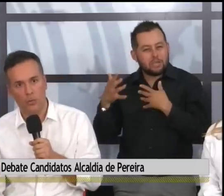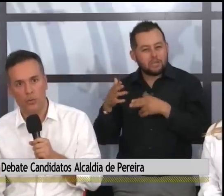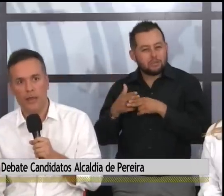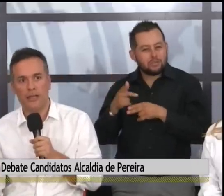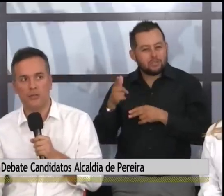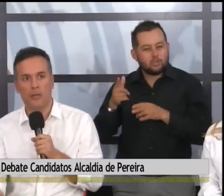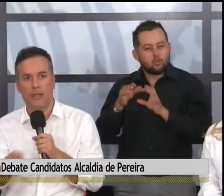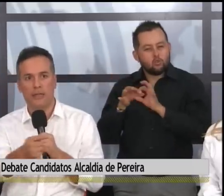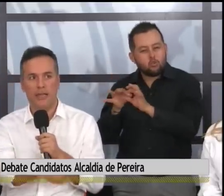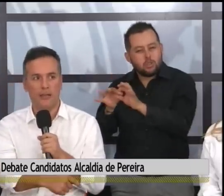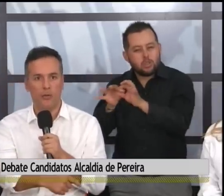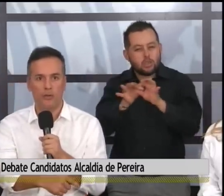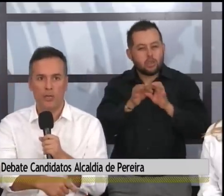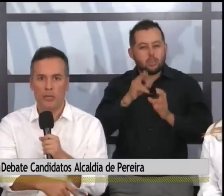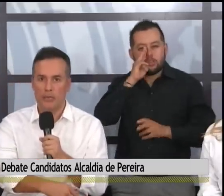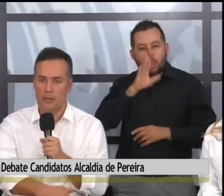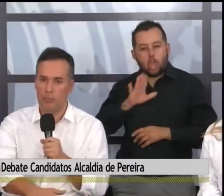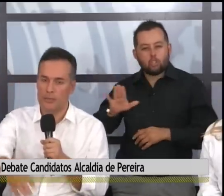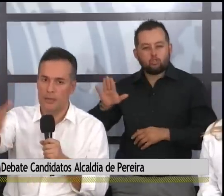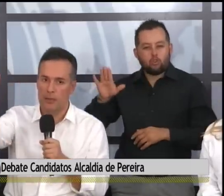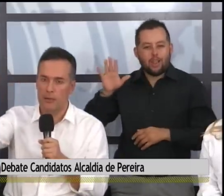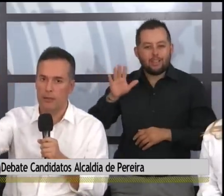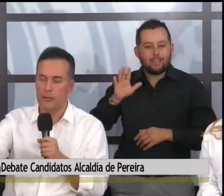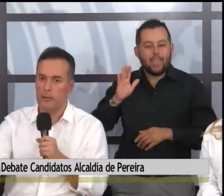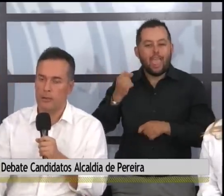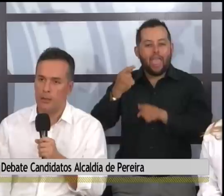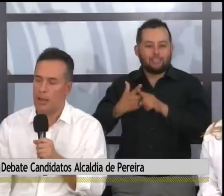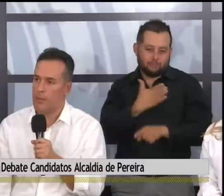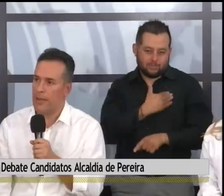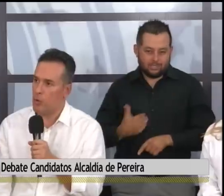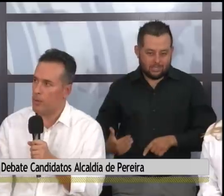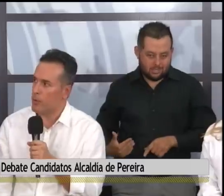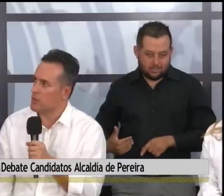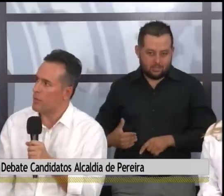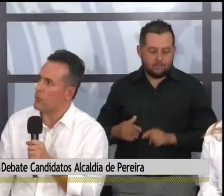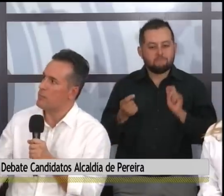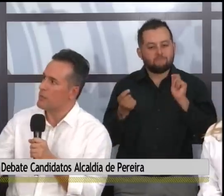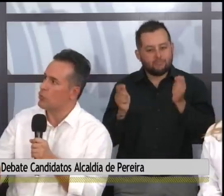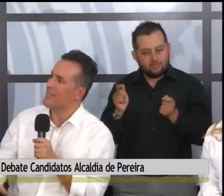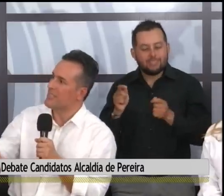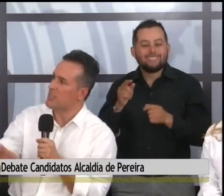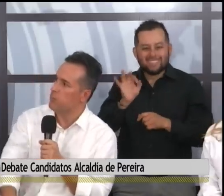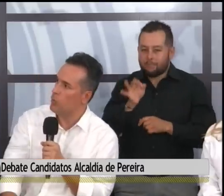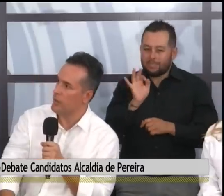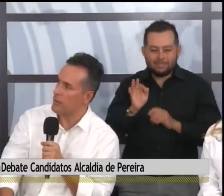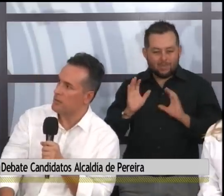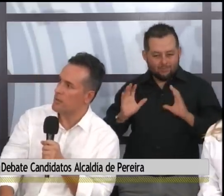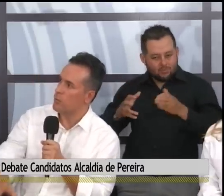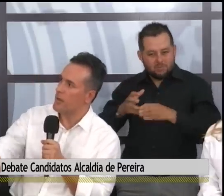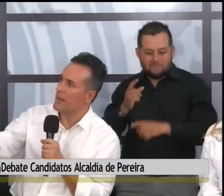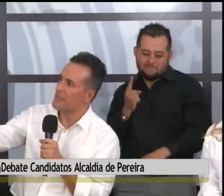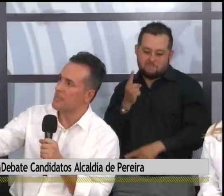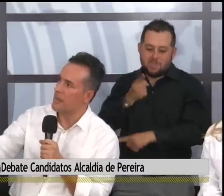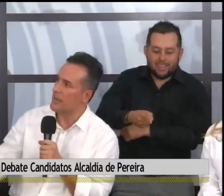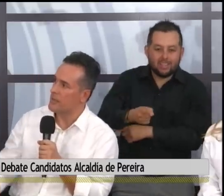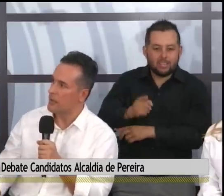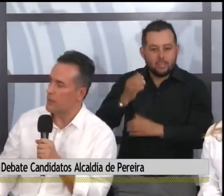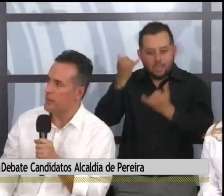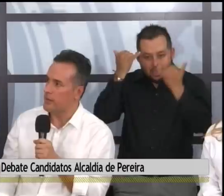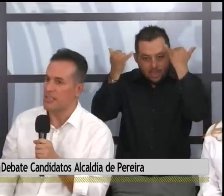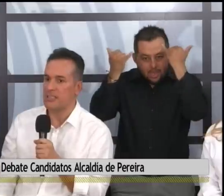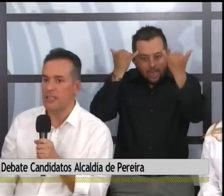Gran Unidad Nacional de Santos y que pues cambia de nombre, pero siempre hay unas mayorías que se imponen a estas